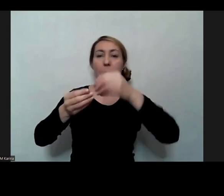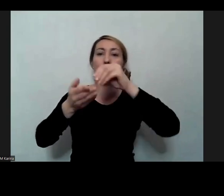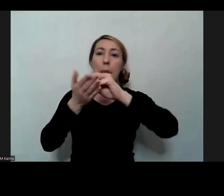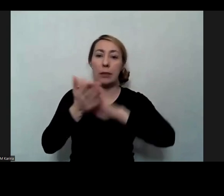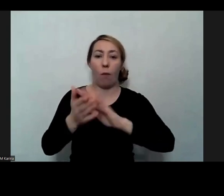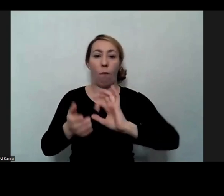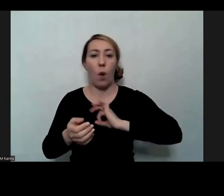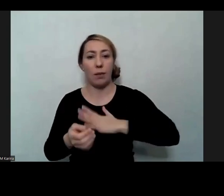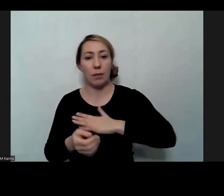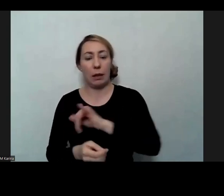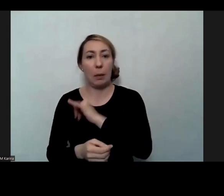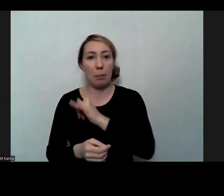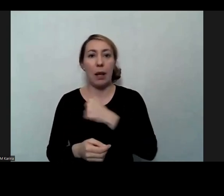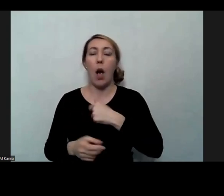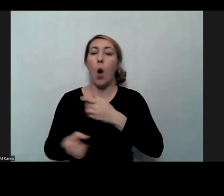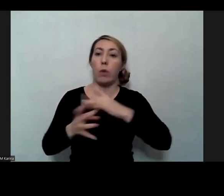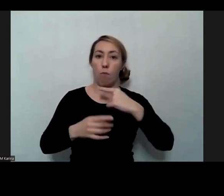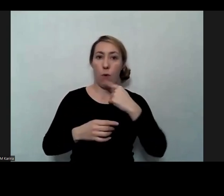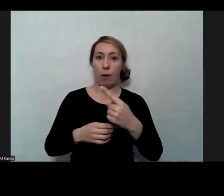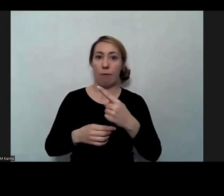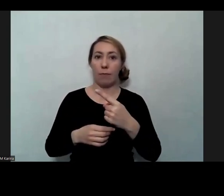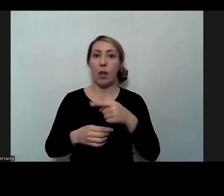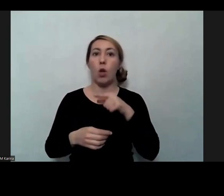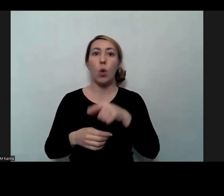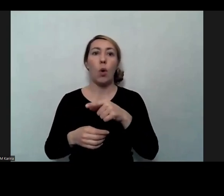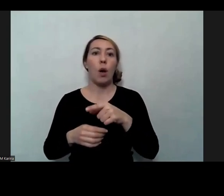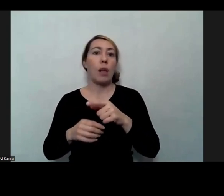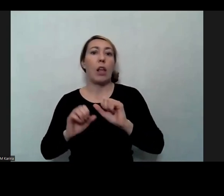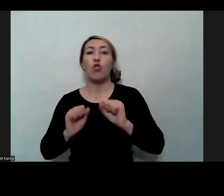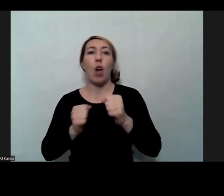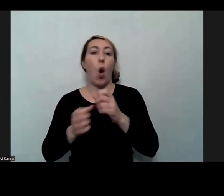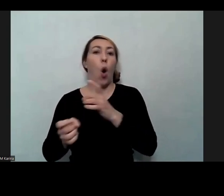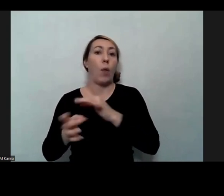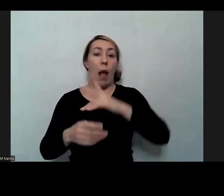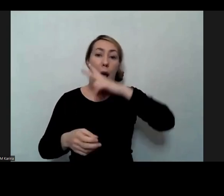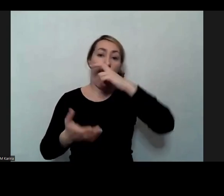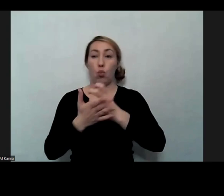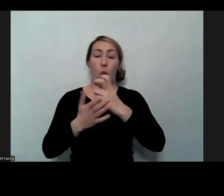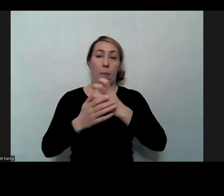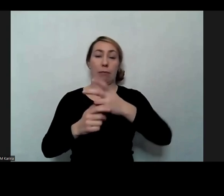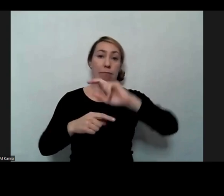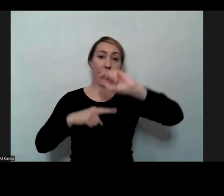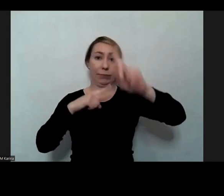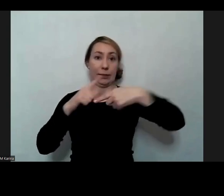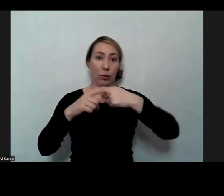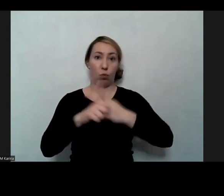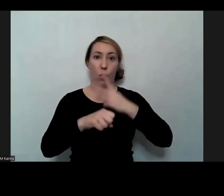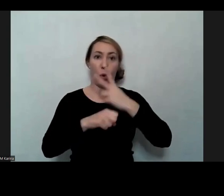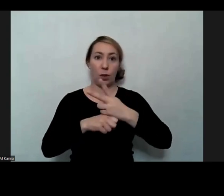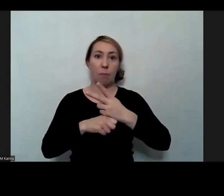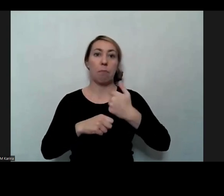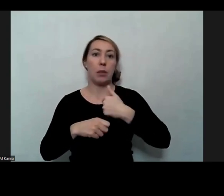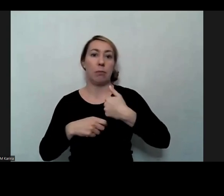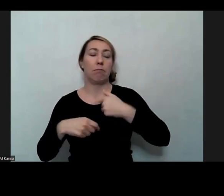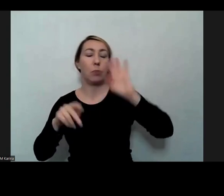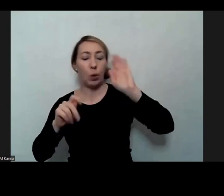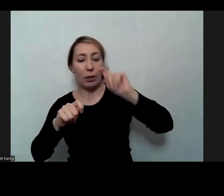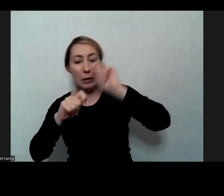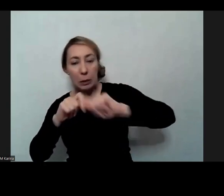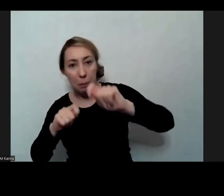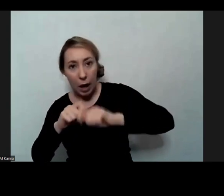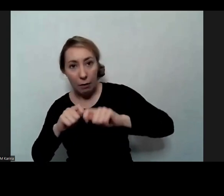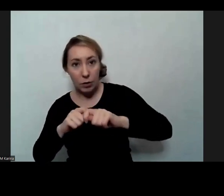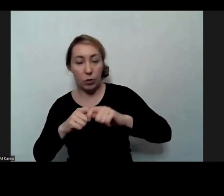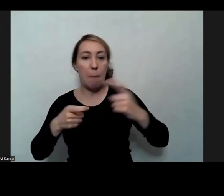dane. Ja od razu powiem, że niestety nie działa to tak, że z automatu dostają Panie dostęp, bo musimy po prostu tam zajrzeć, sprawdzić,